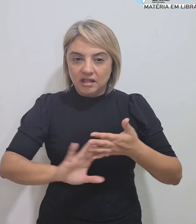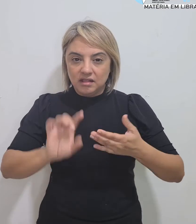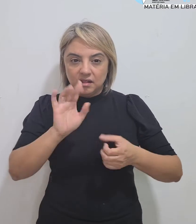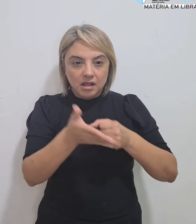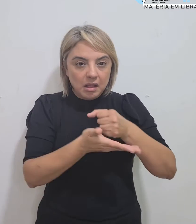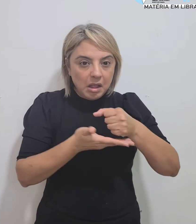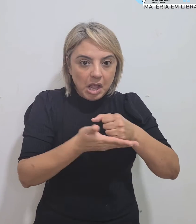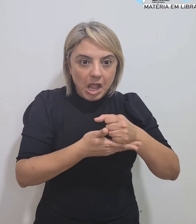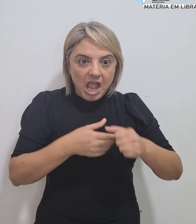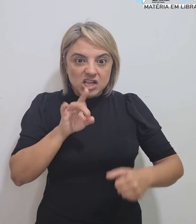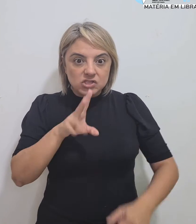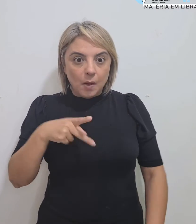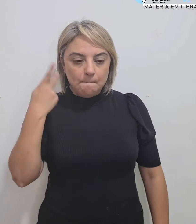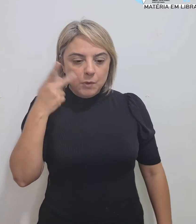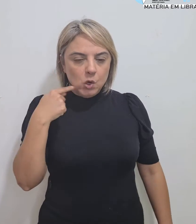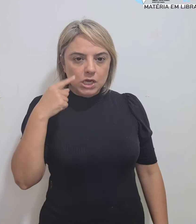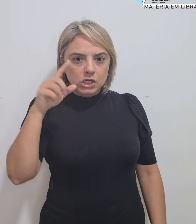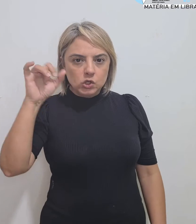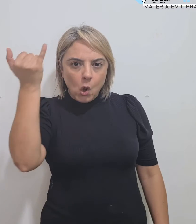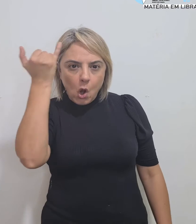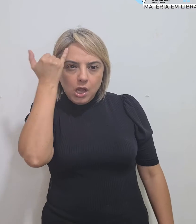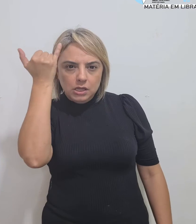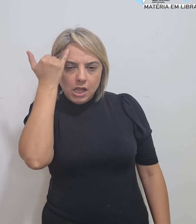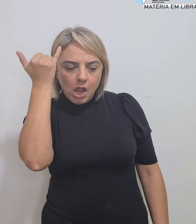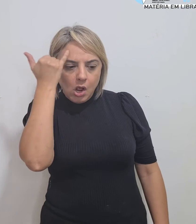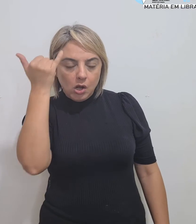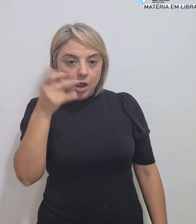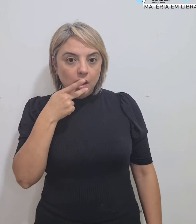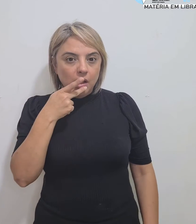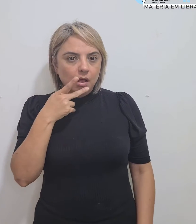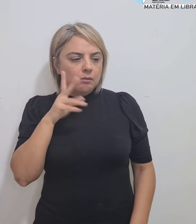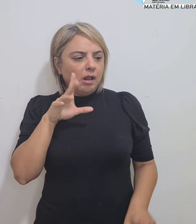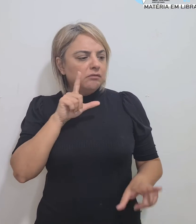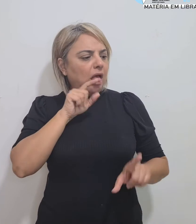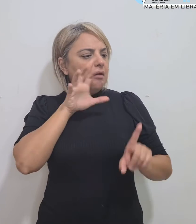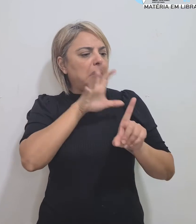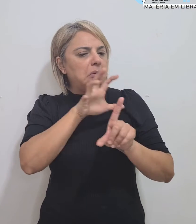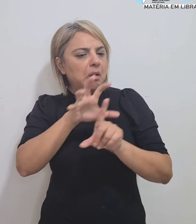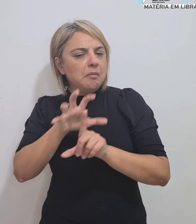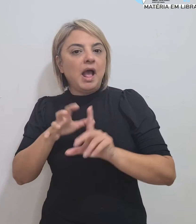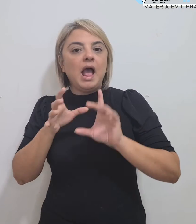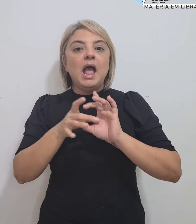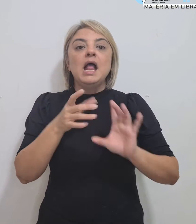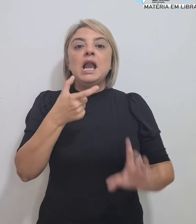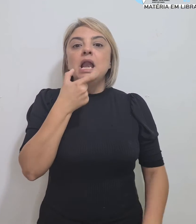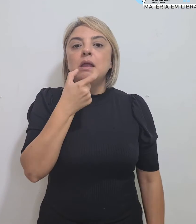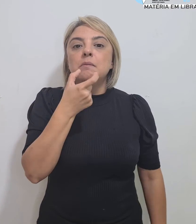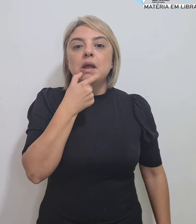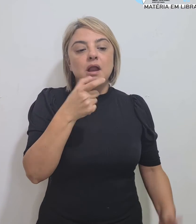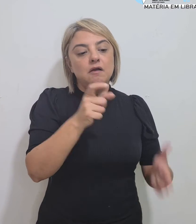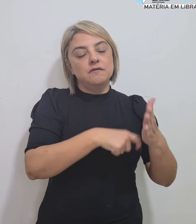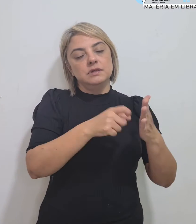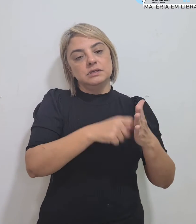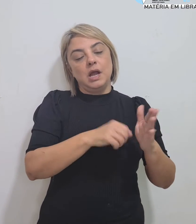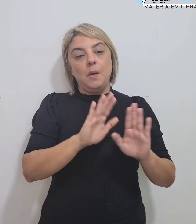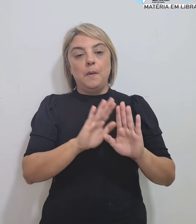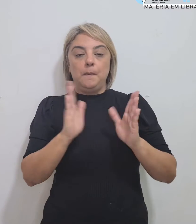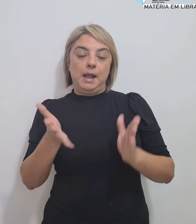basicamente de cunho político ideológico, para não dizer persecutório e liberal fiscal. Embora o